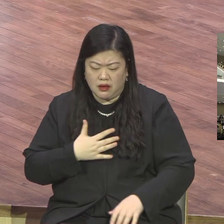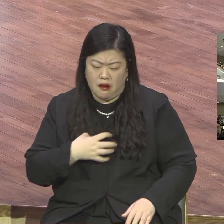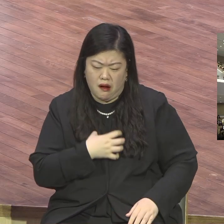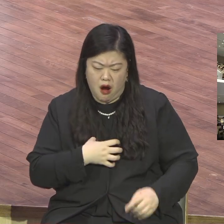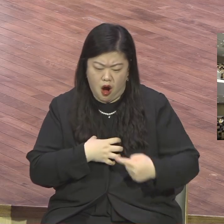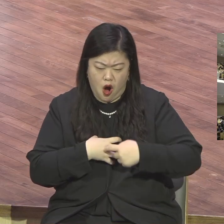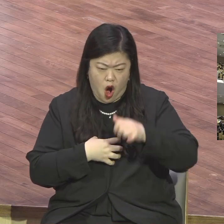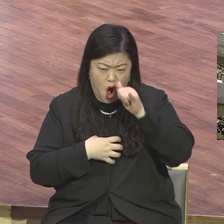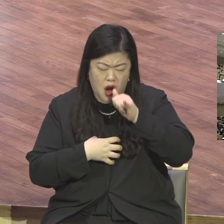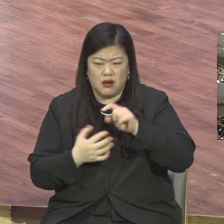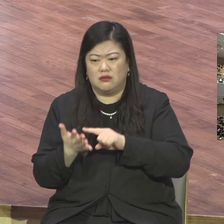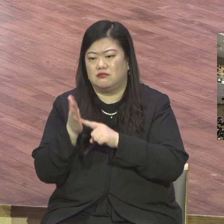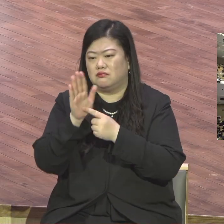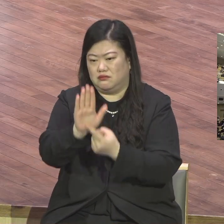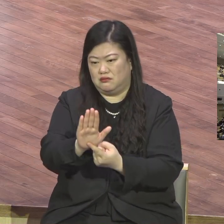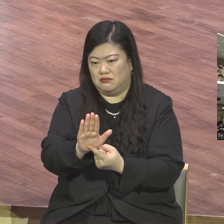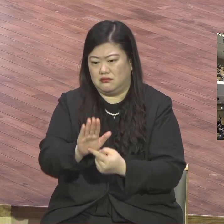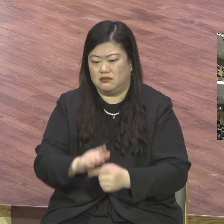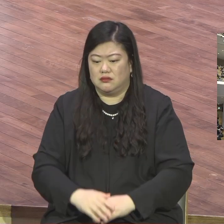증언하노니.